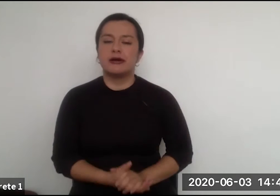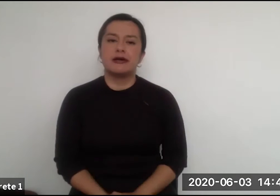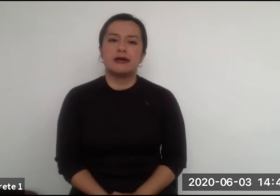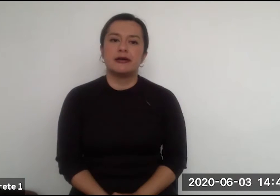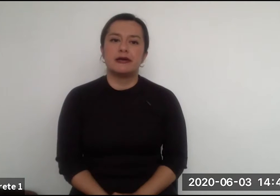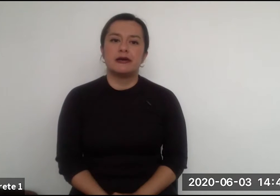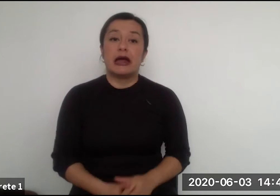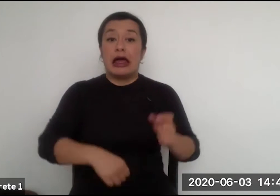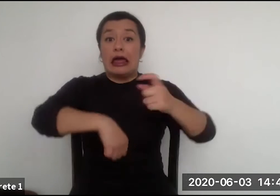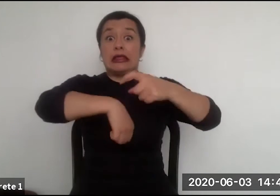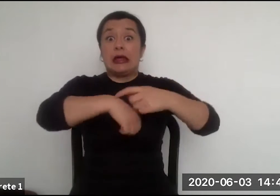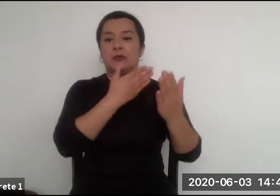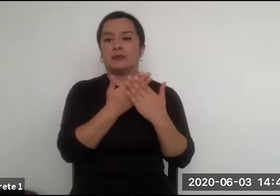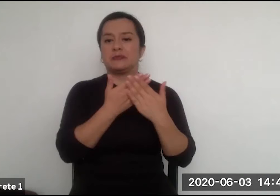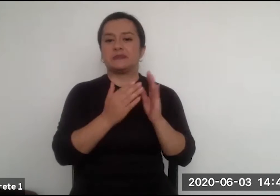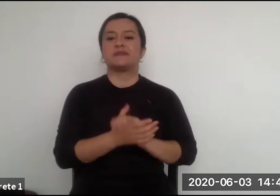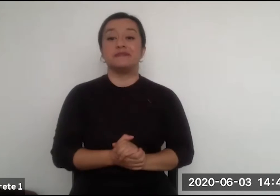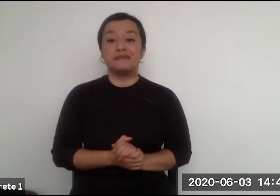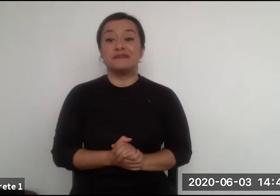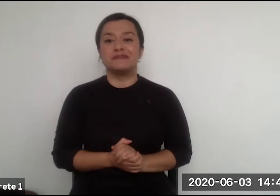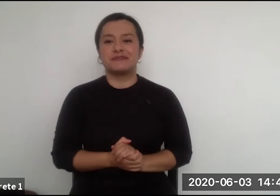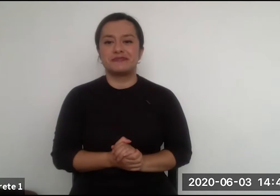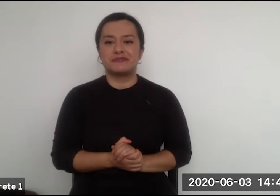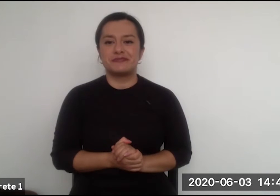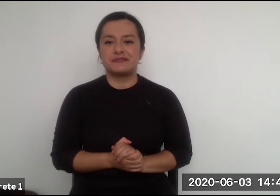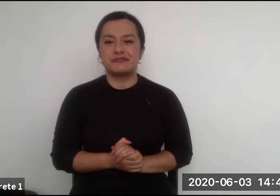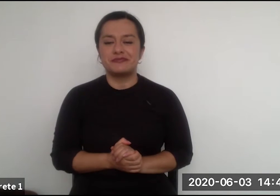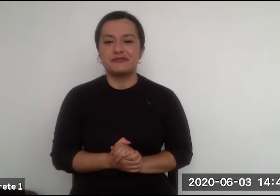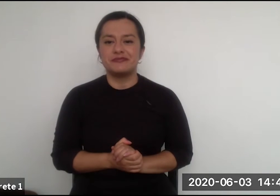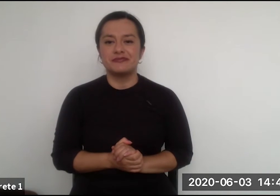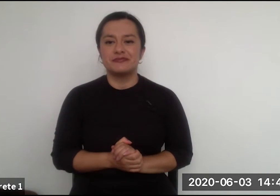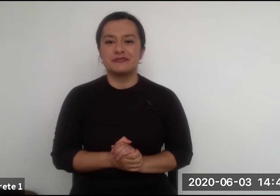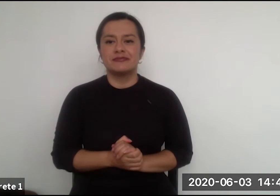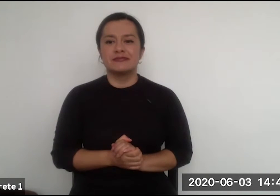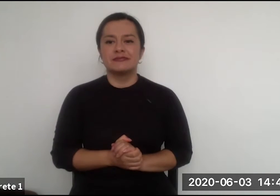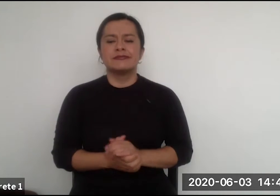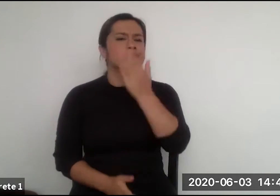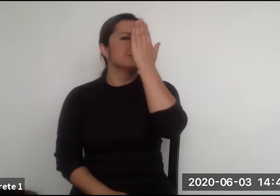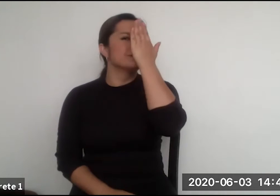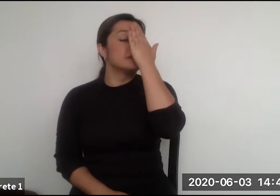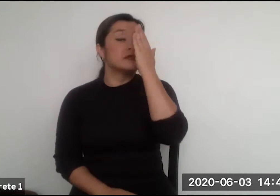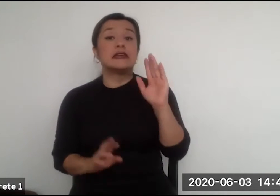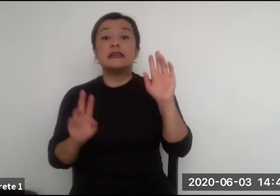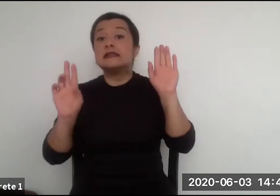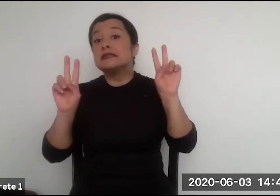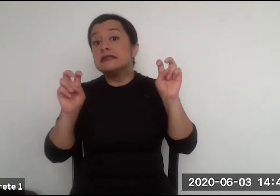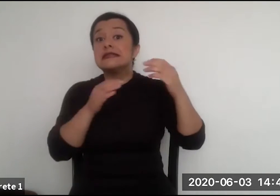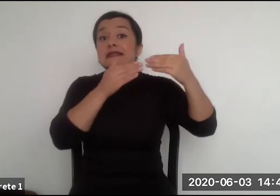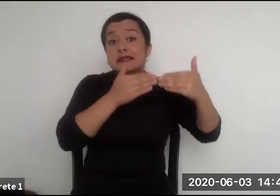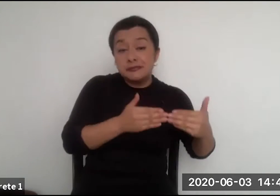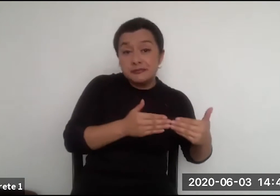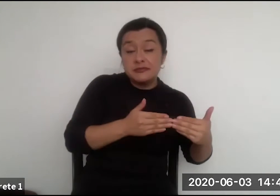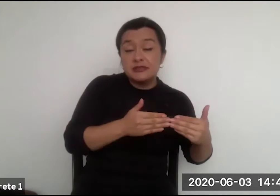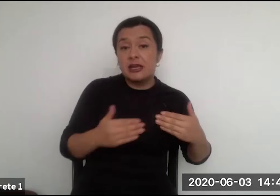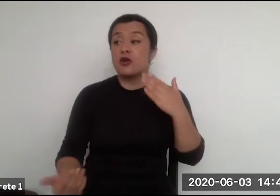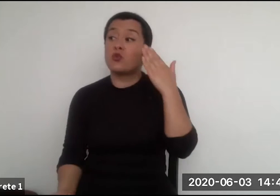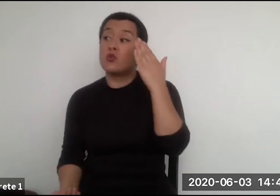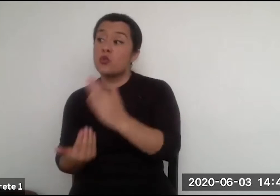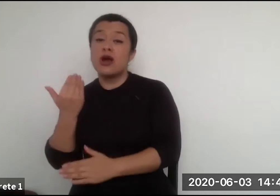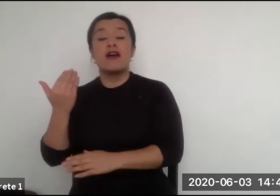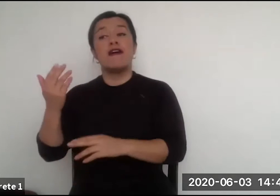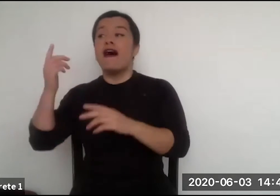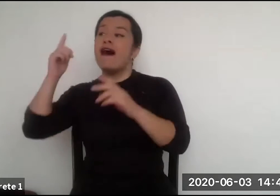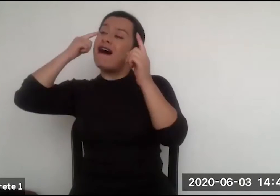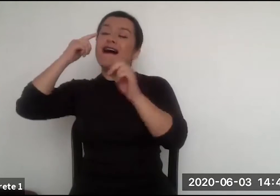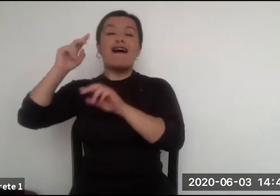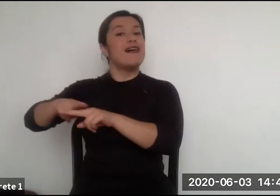el tiempo, para entender, por ejemplo, que el tema de la discapacidad y la nueva normalidad también lo tenemos que poner en